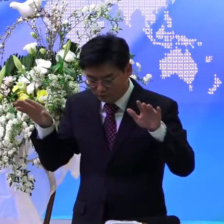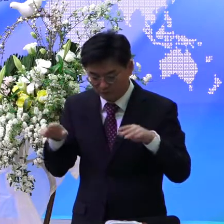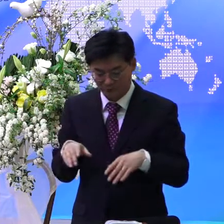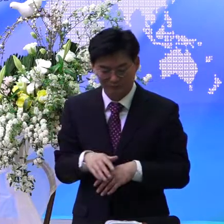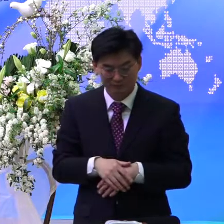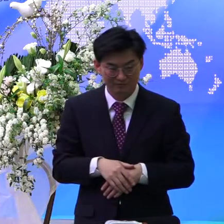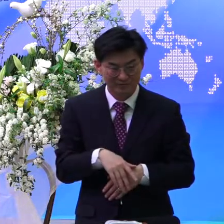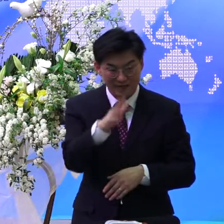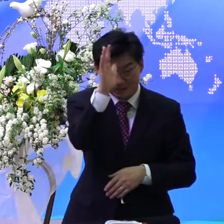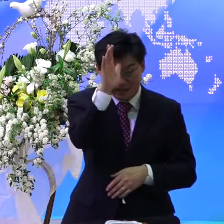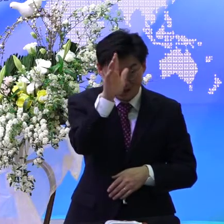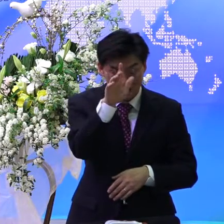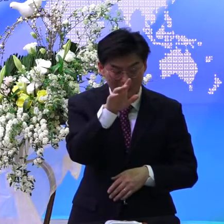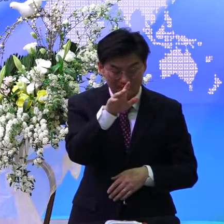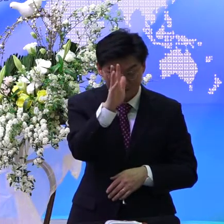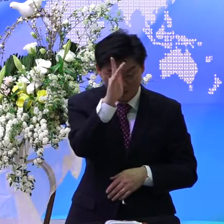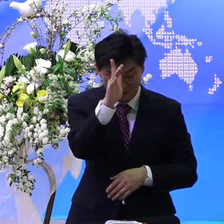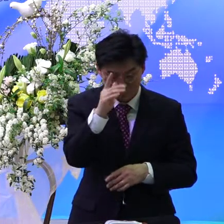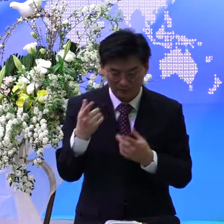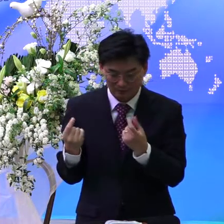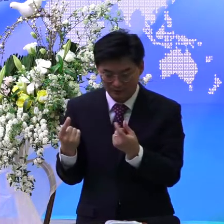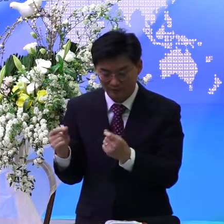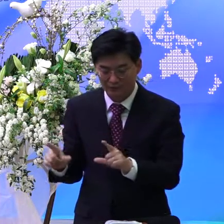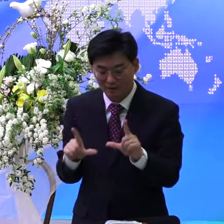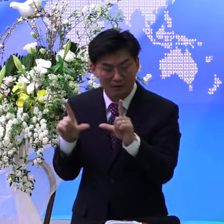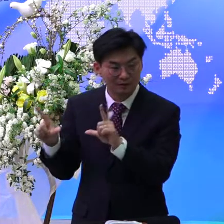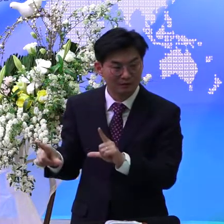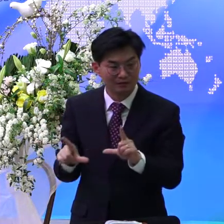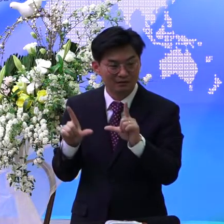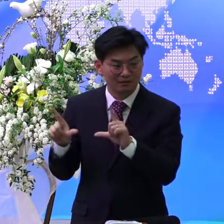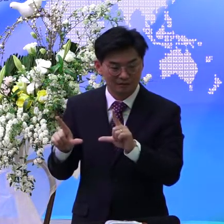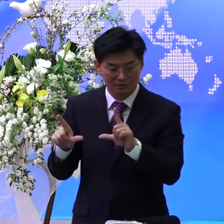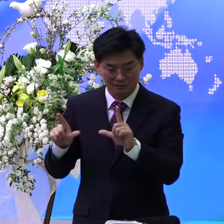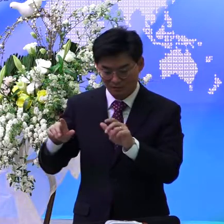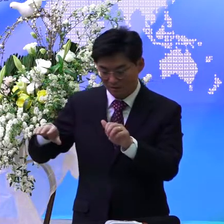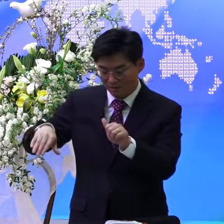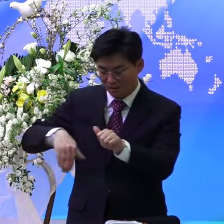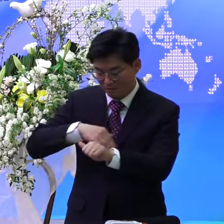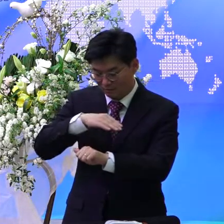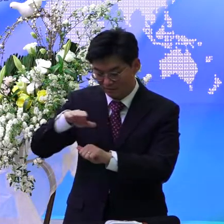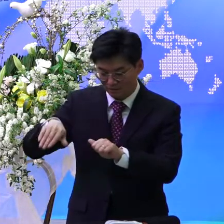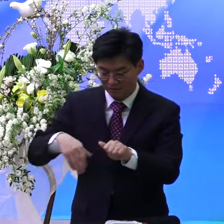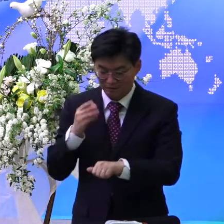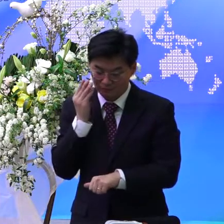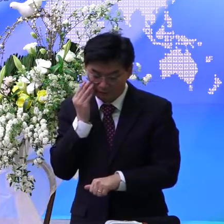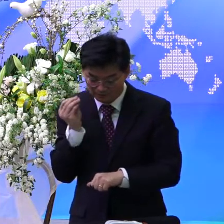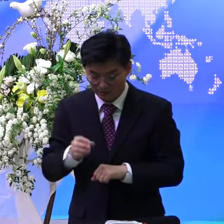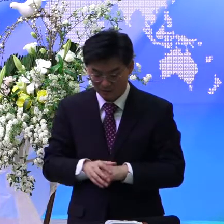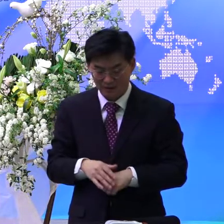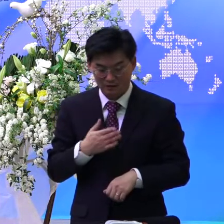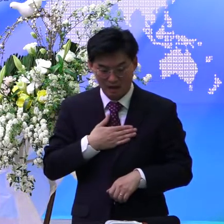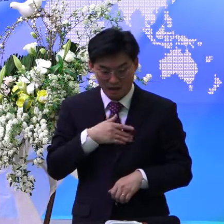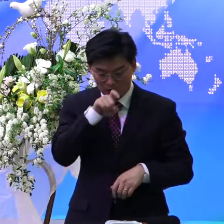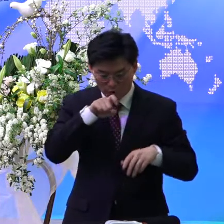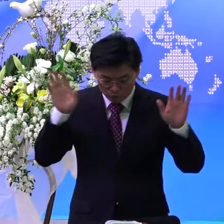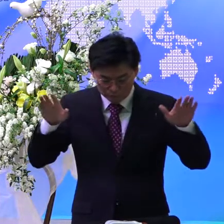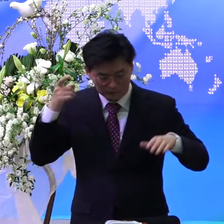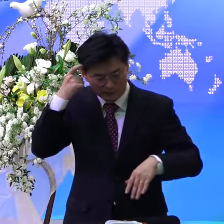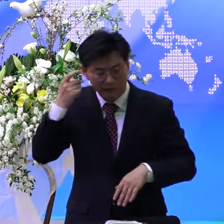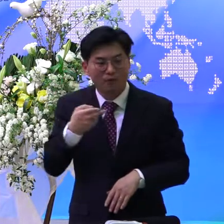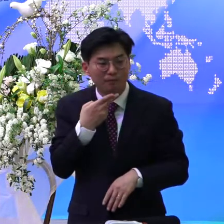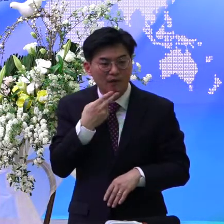됐고, 그래서 닭장에 있는 생활 방식, 거기 있는 환경에 적응하면서 다른 병아리처럼 엄마